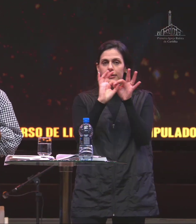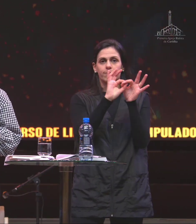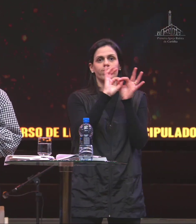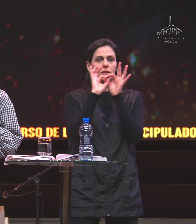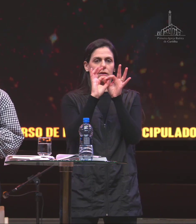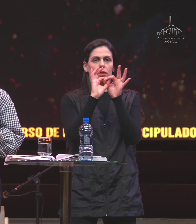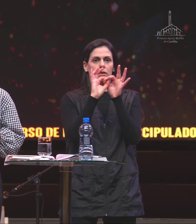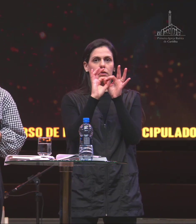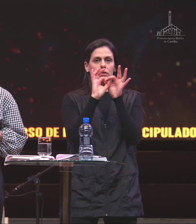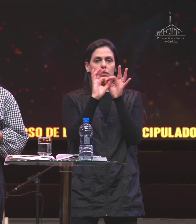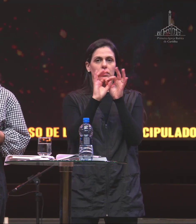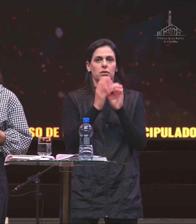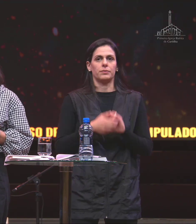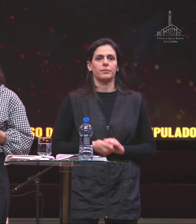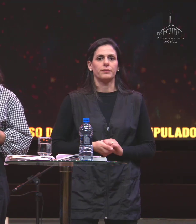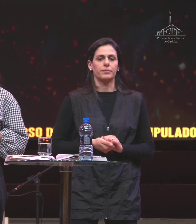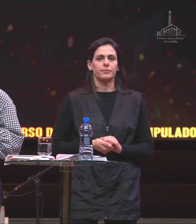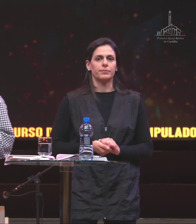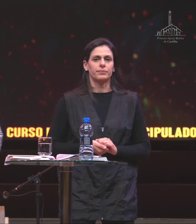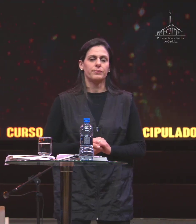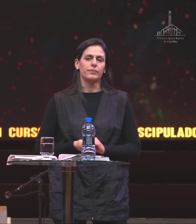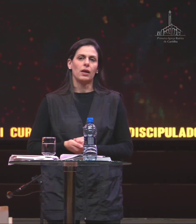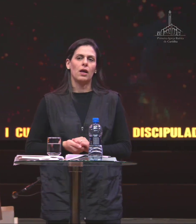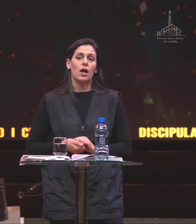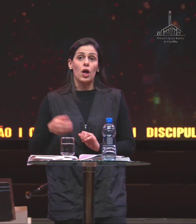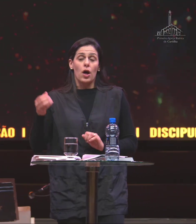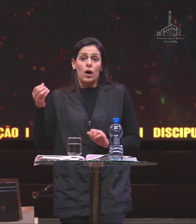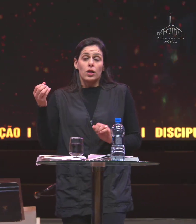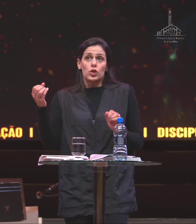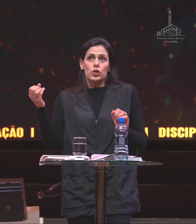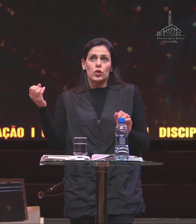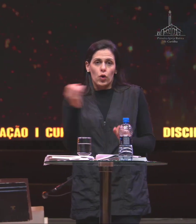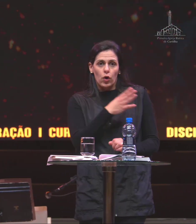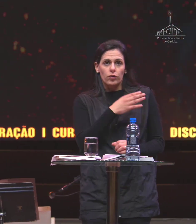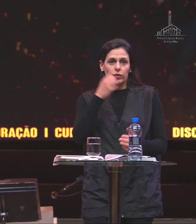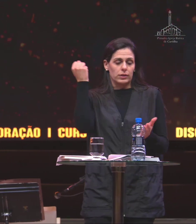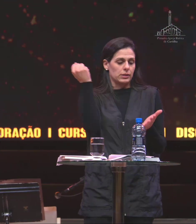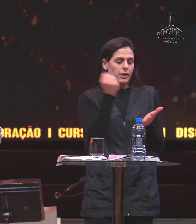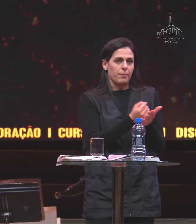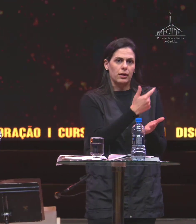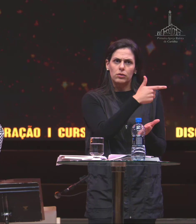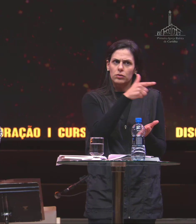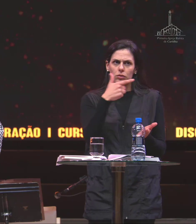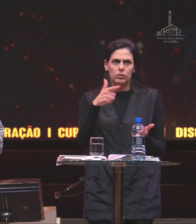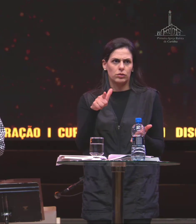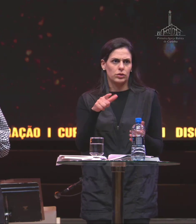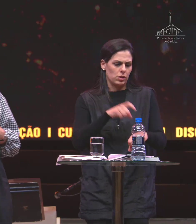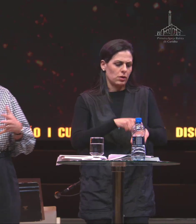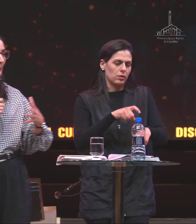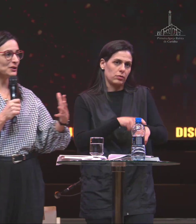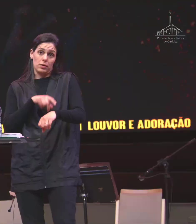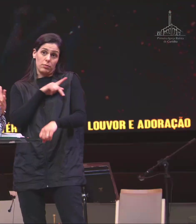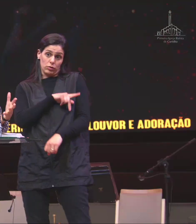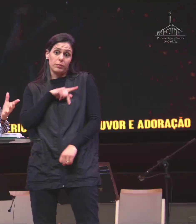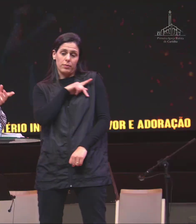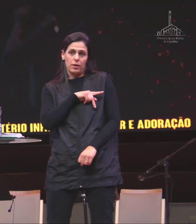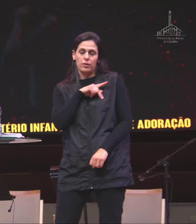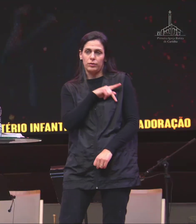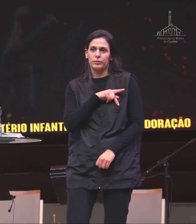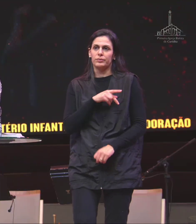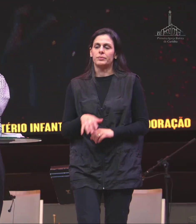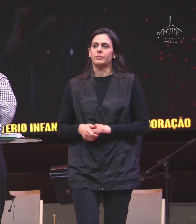nova aliança. E é isso que ele estava fazendo, e era disso que eles estavam conversando e discutindo. Eu não sei se você